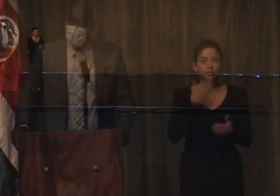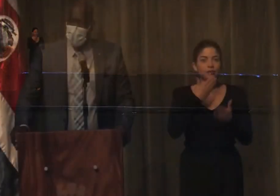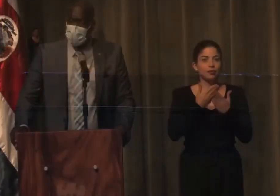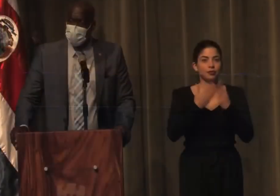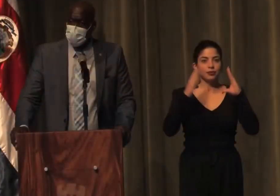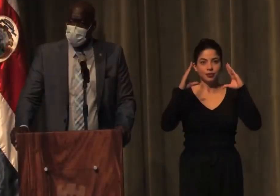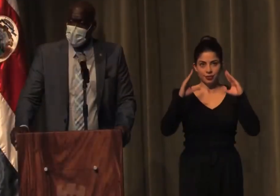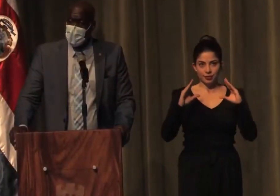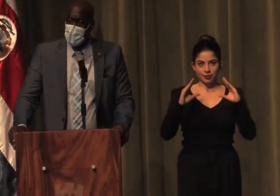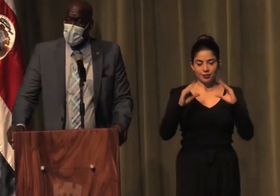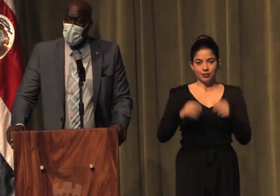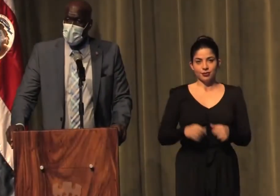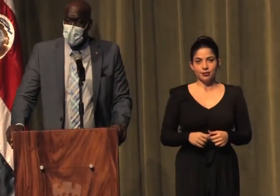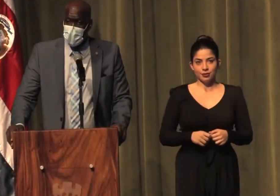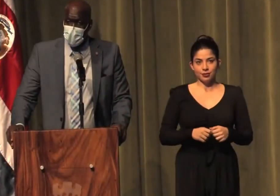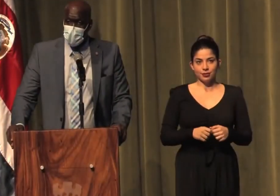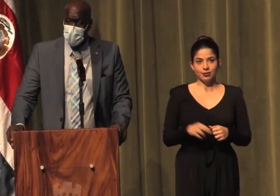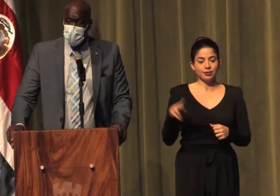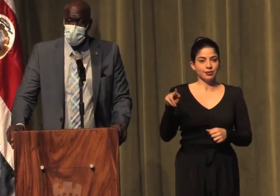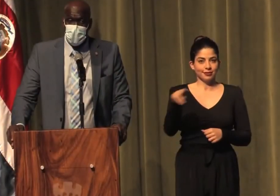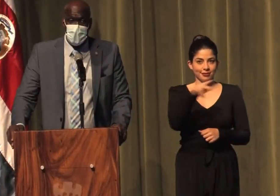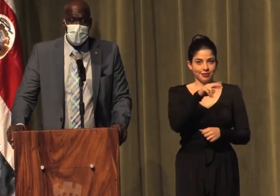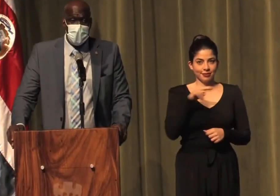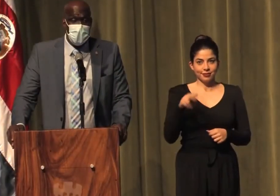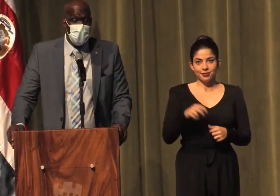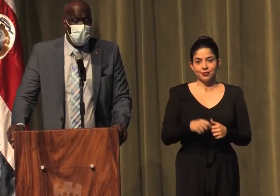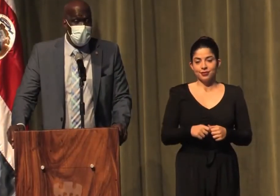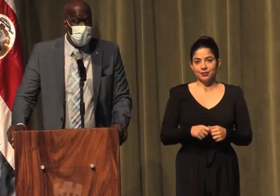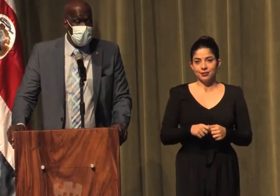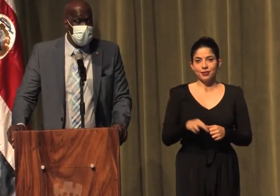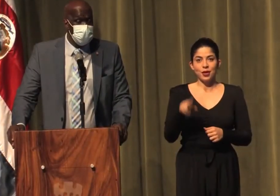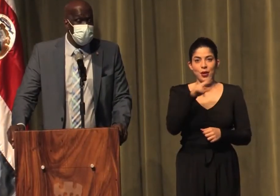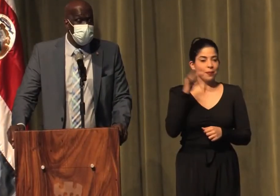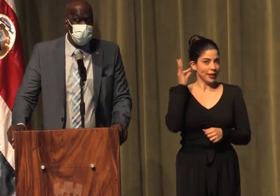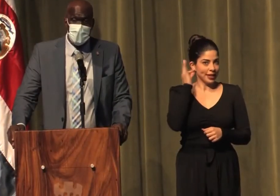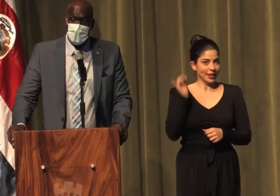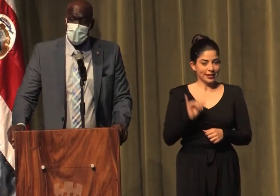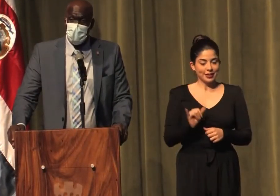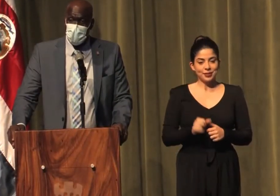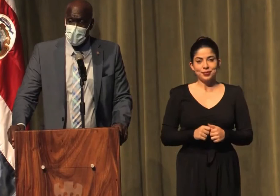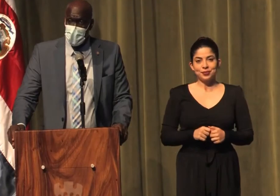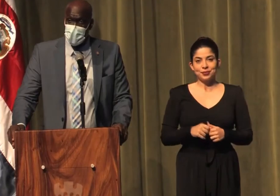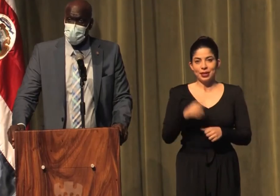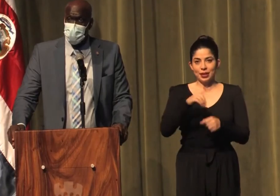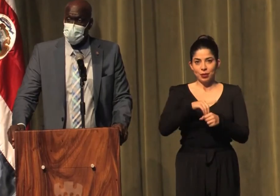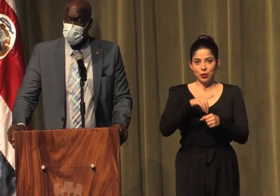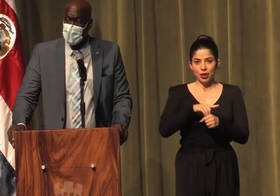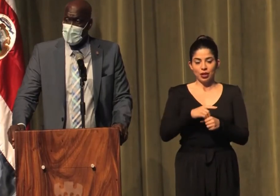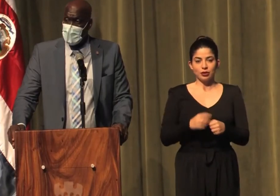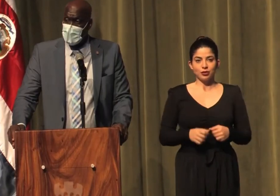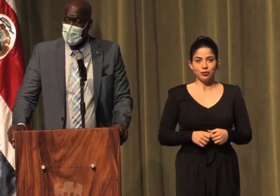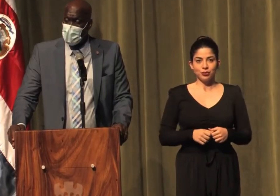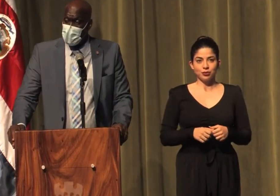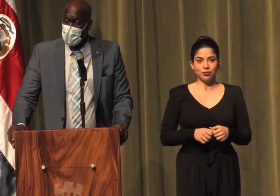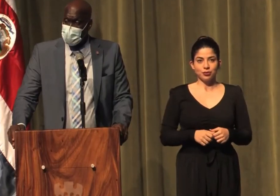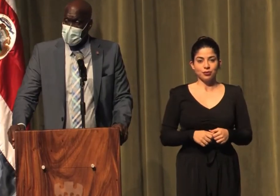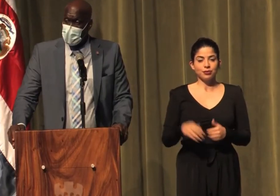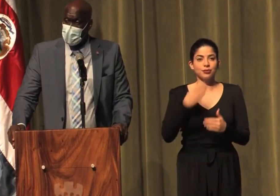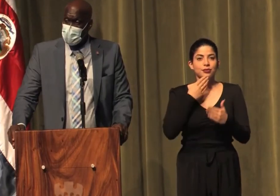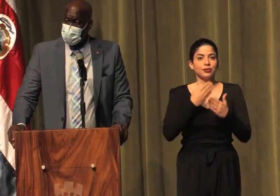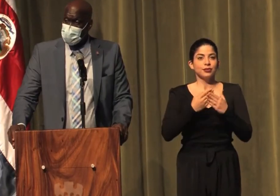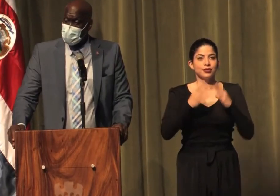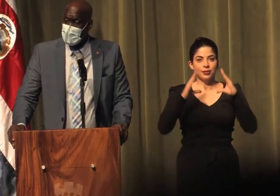Buenas tardes, compañeros y compañeras diputadas.